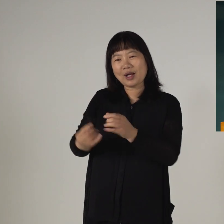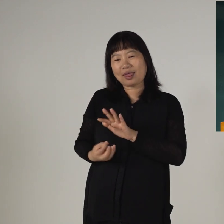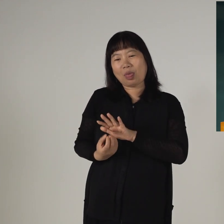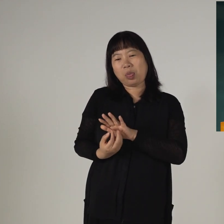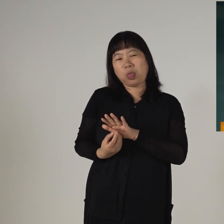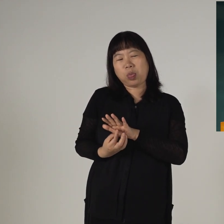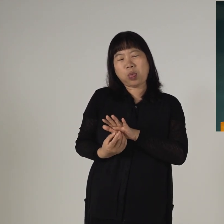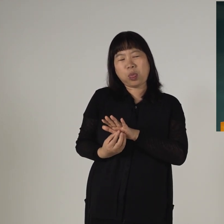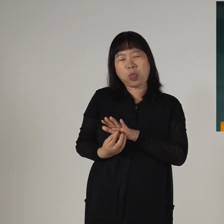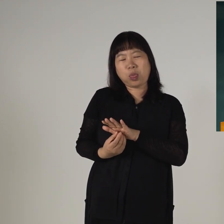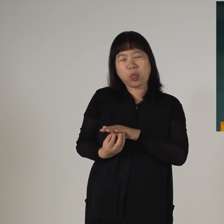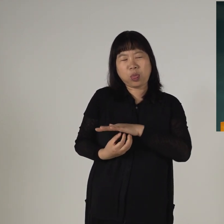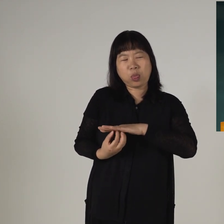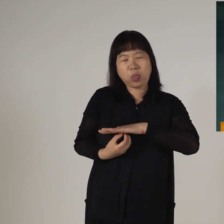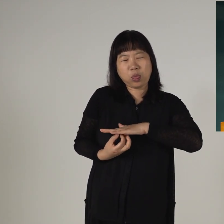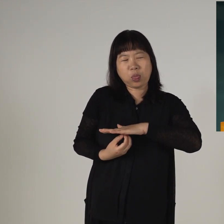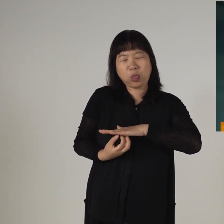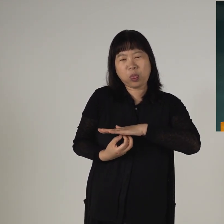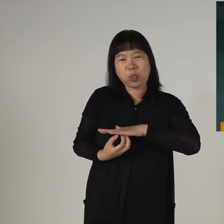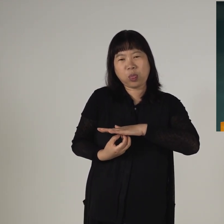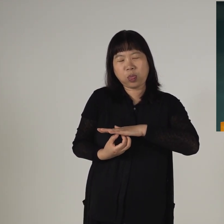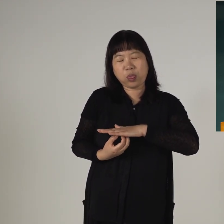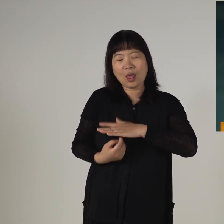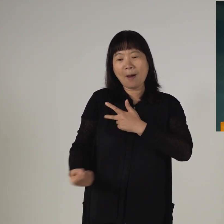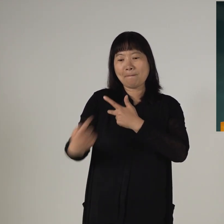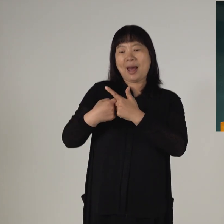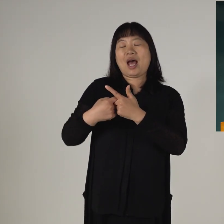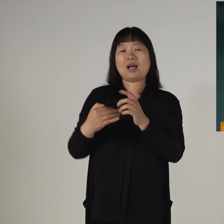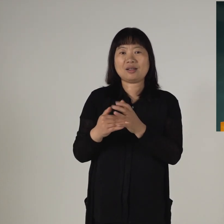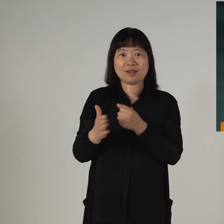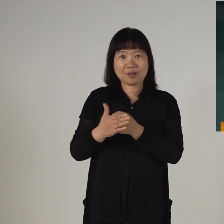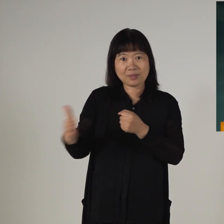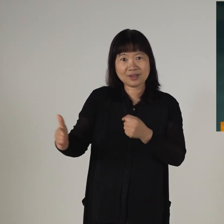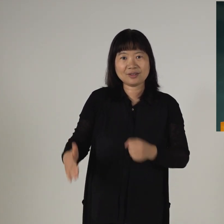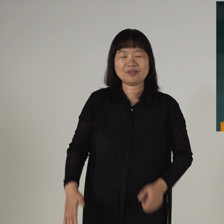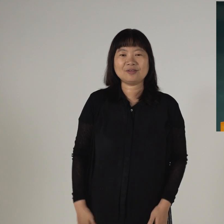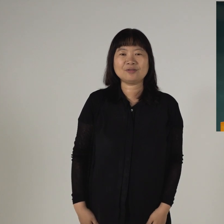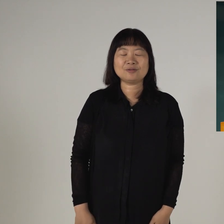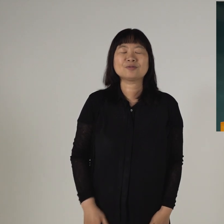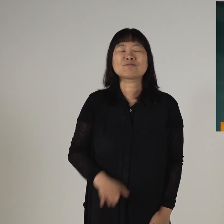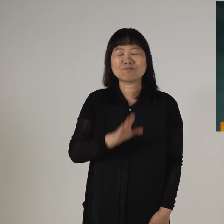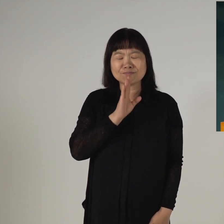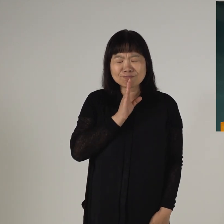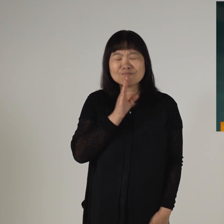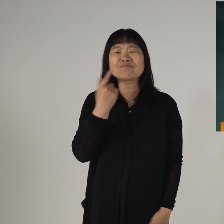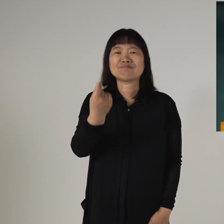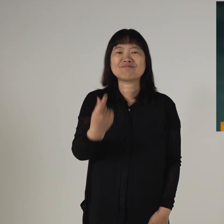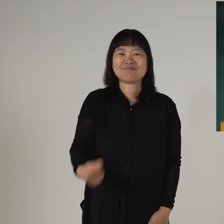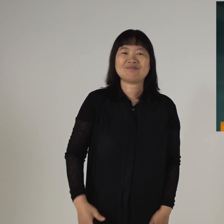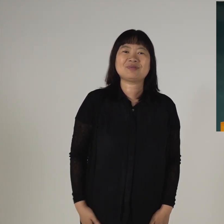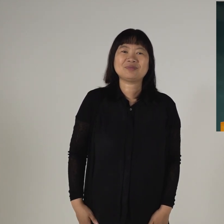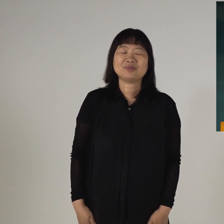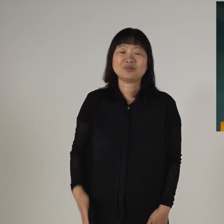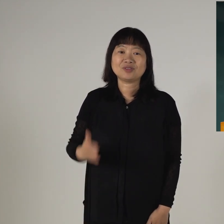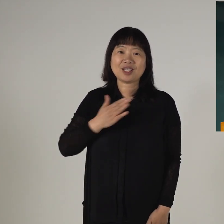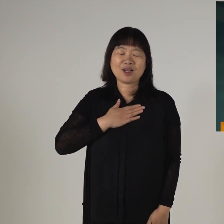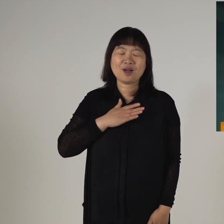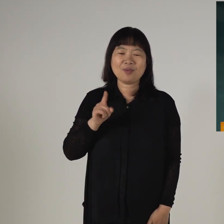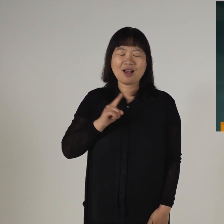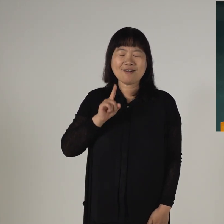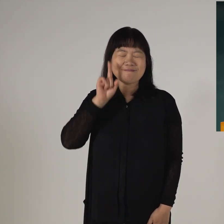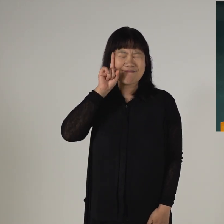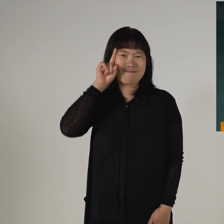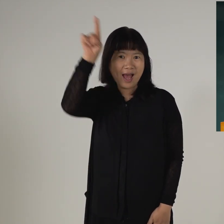들키는 일이다, 그런 얘기를 해요. 근데 참 맞더라고요. 내가 뭔가에